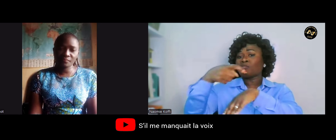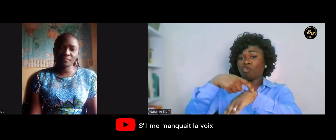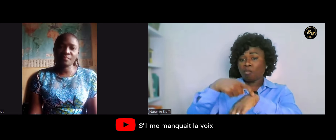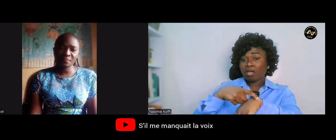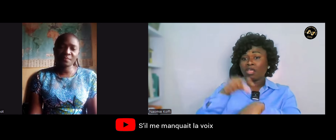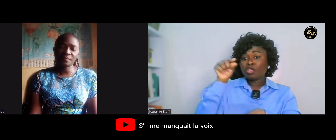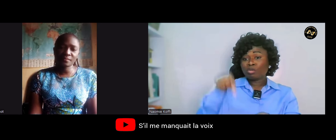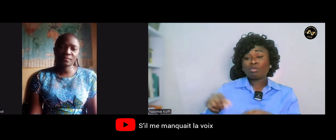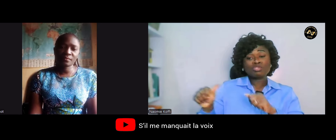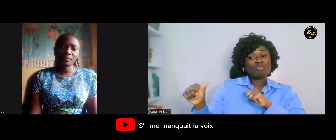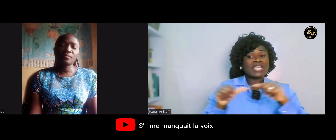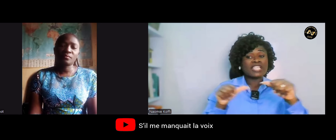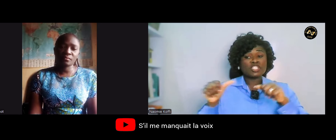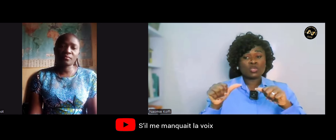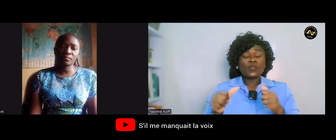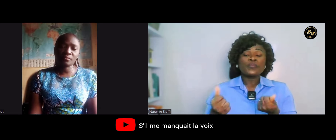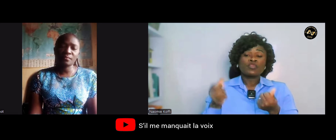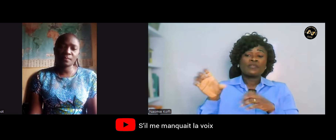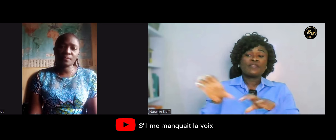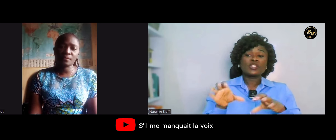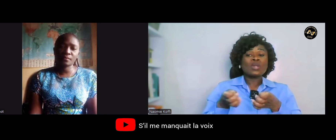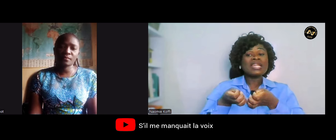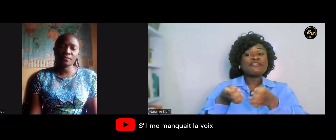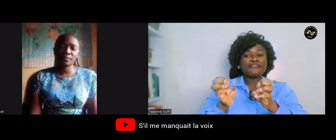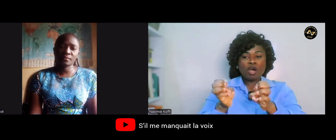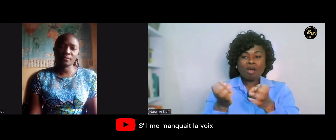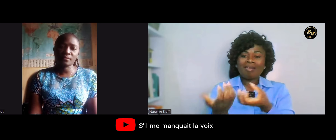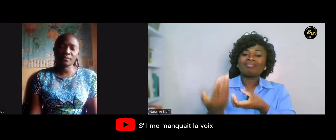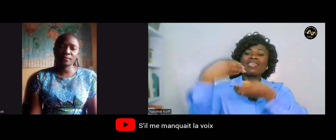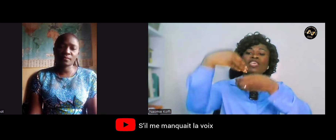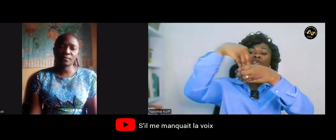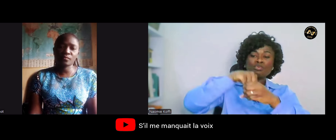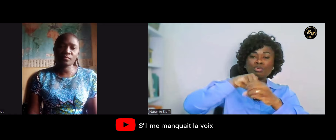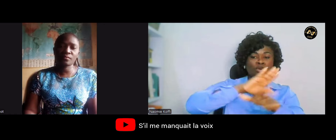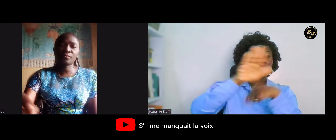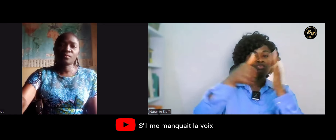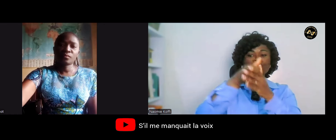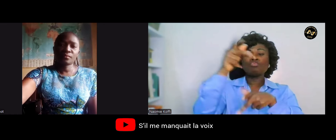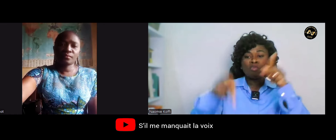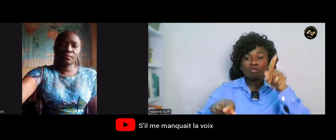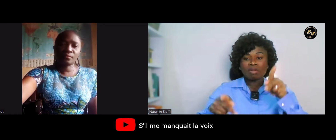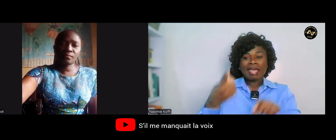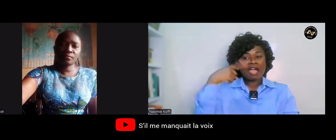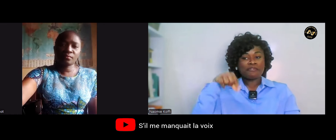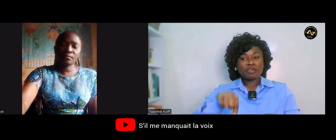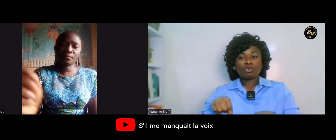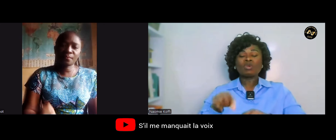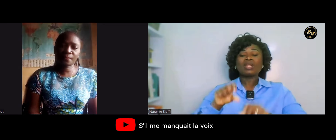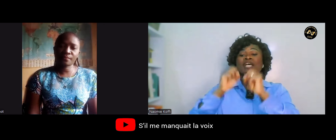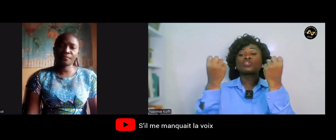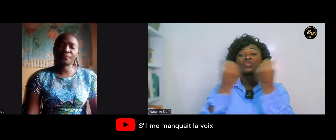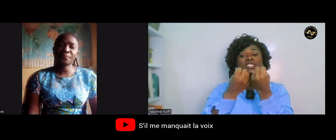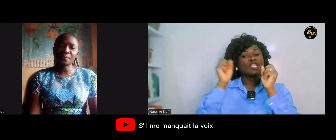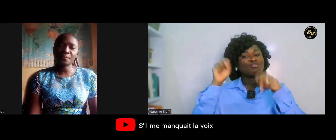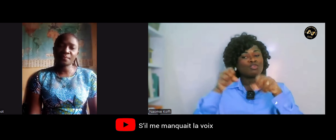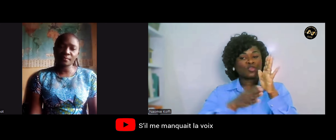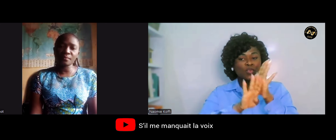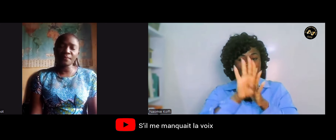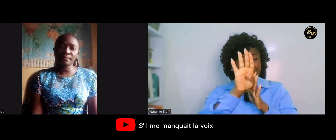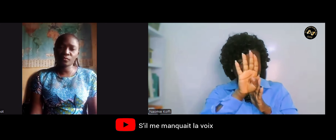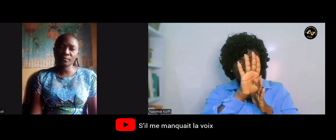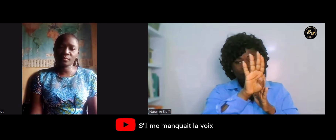quel moment. Donc, lorsque nous agissons, faisons l'effort d'inclure tout le monde afin que la société